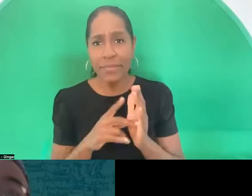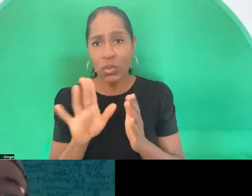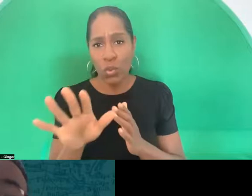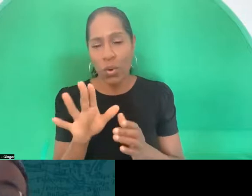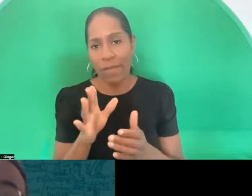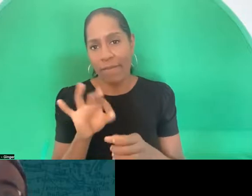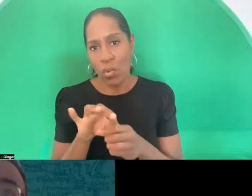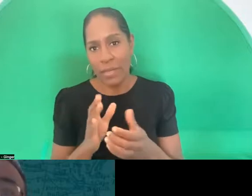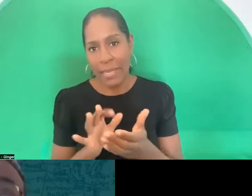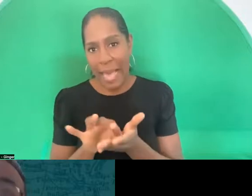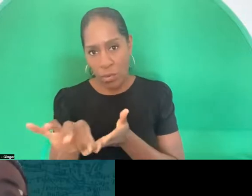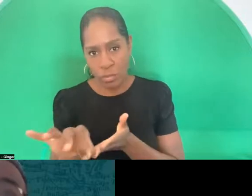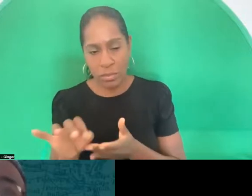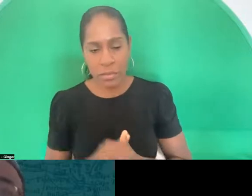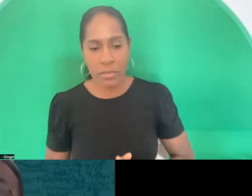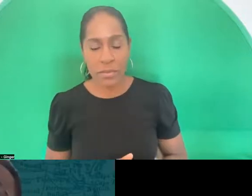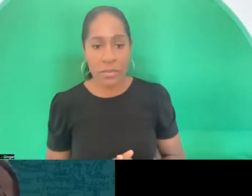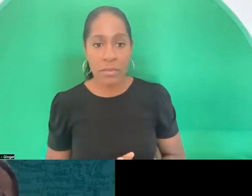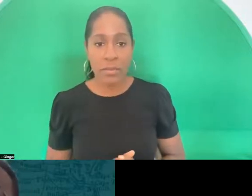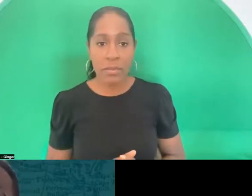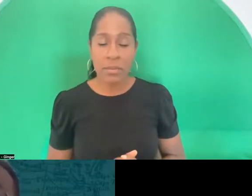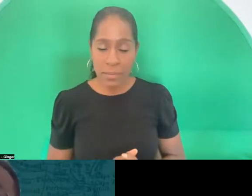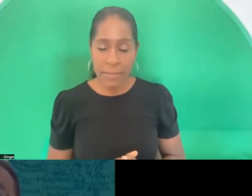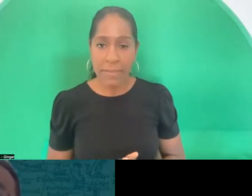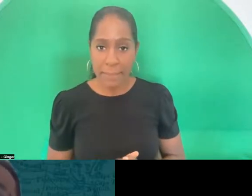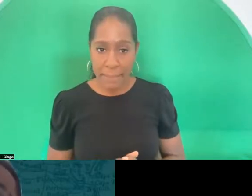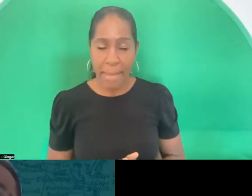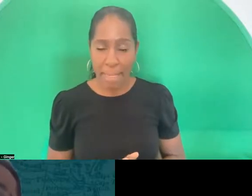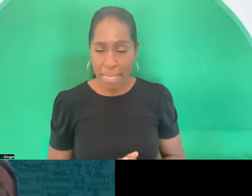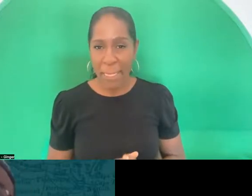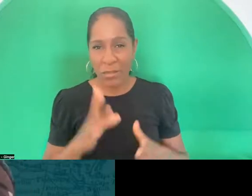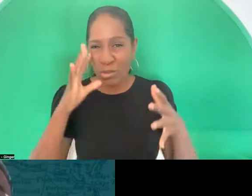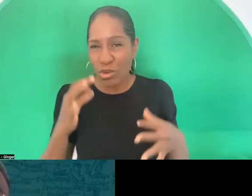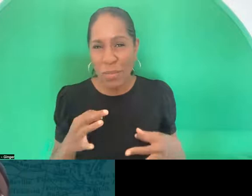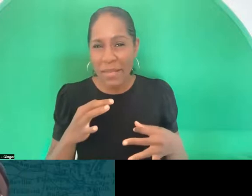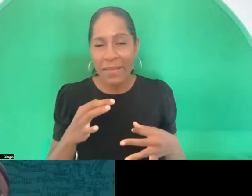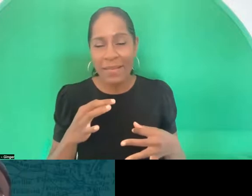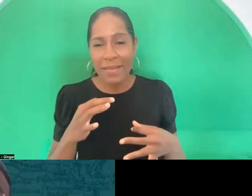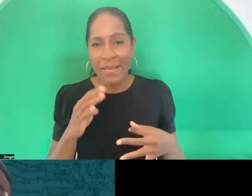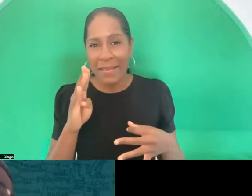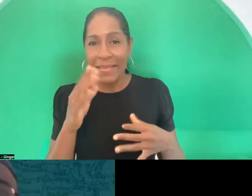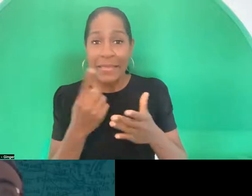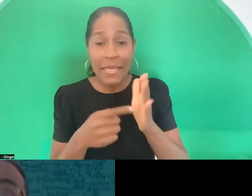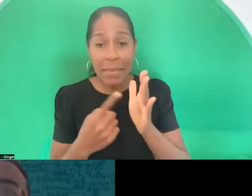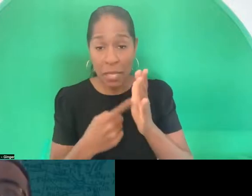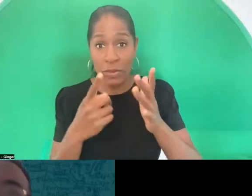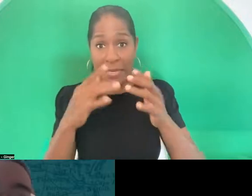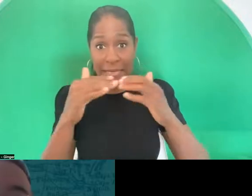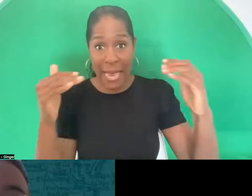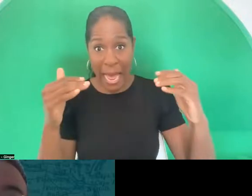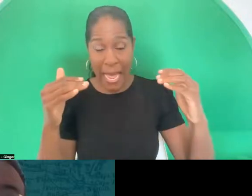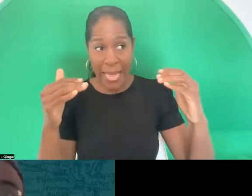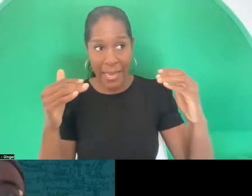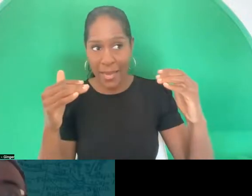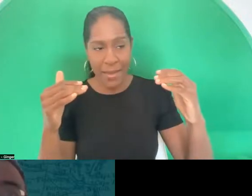en el 2001 y un voto determinó ese